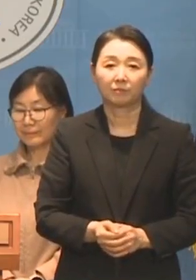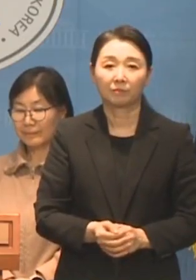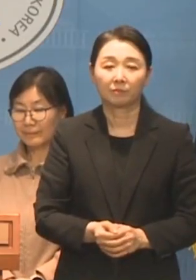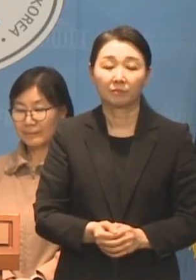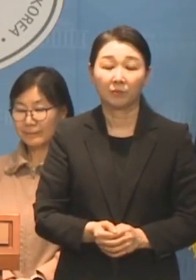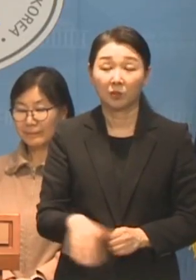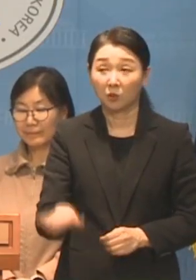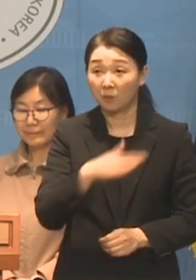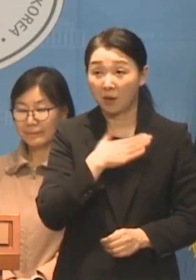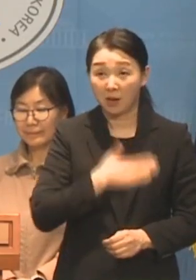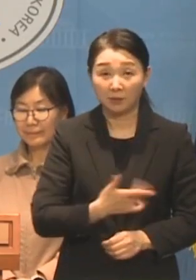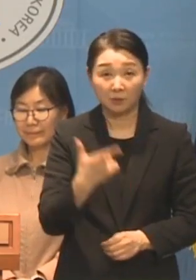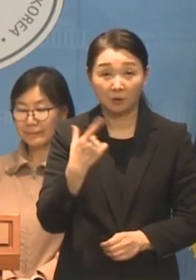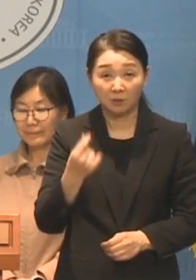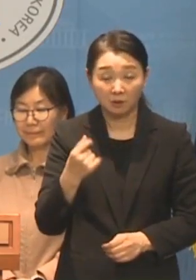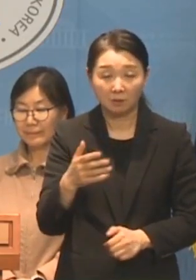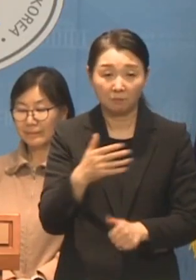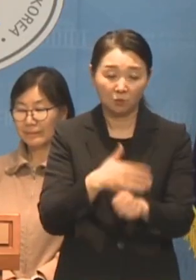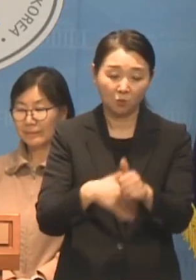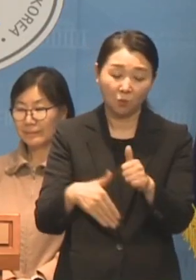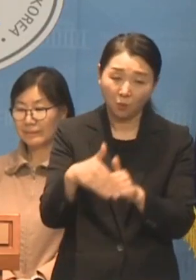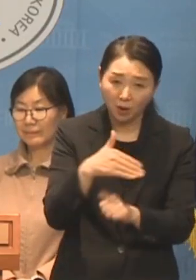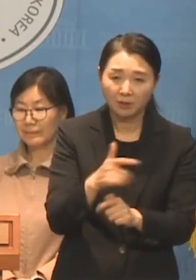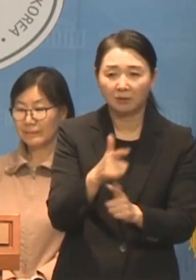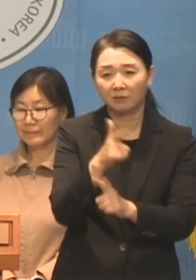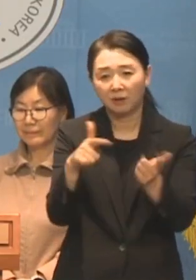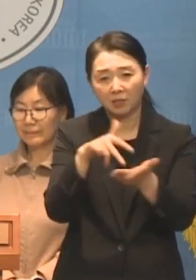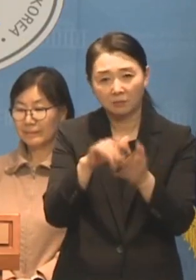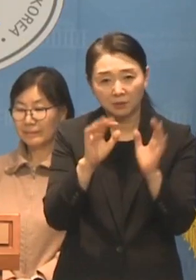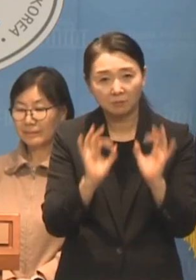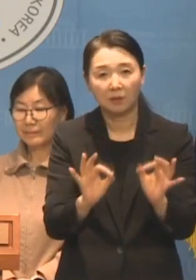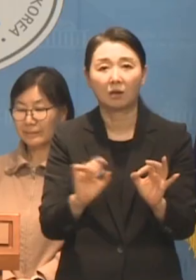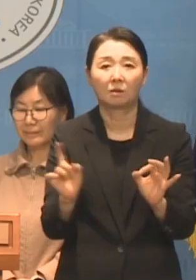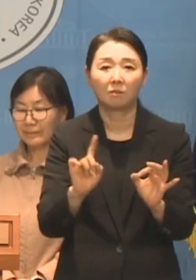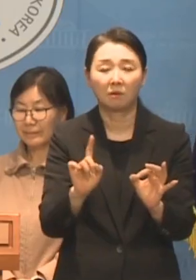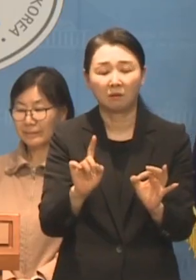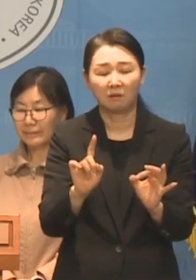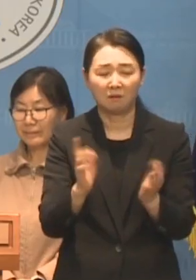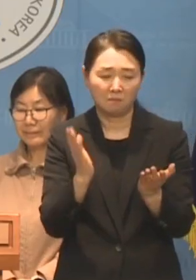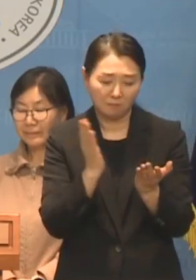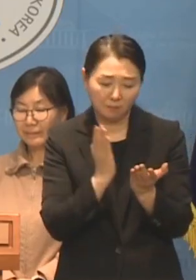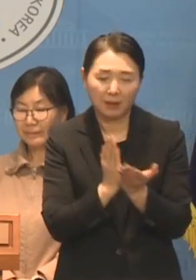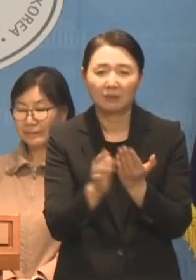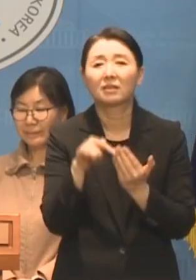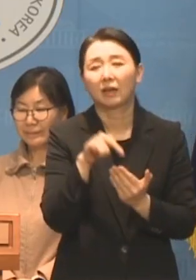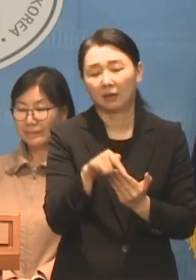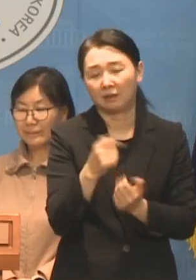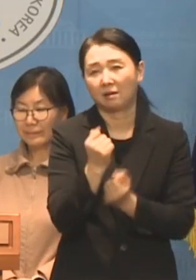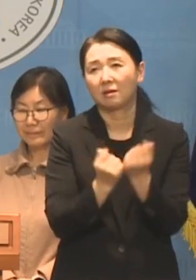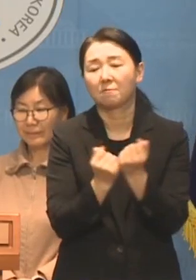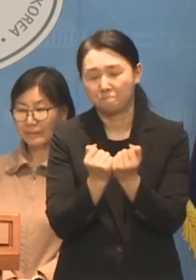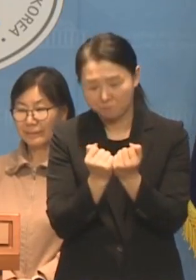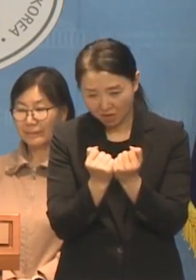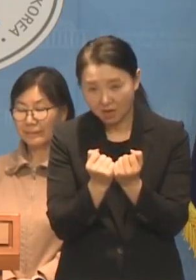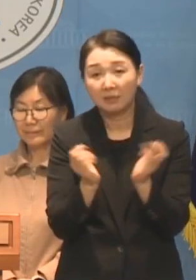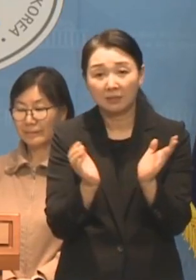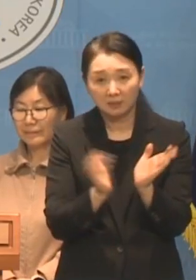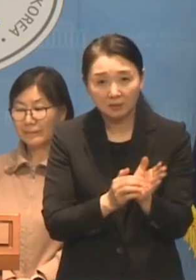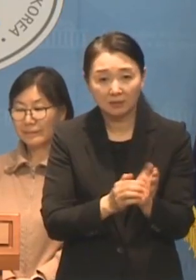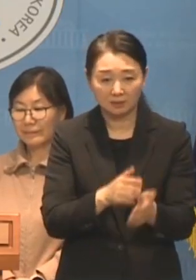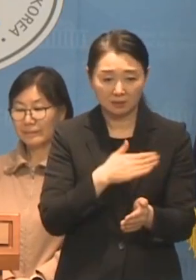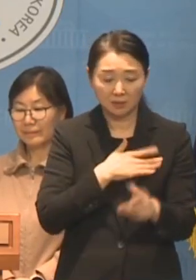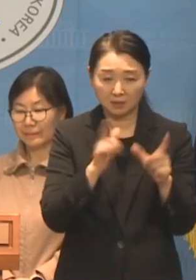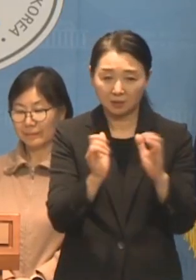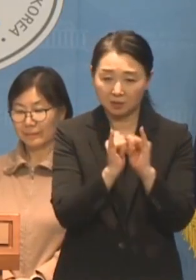잘 아시다시피 환경 여러 가지 측면에서 부적합하다는 말씀을 앞에서 하셨기 때문에 저는